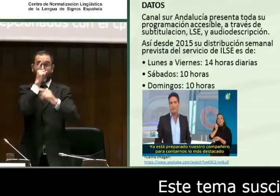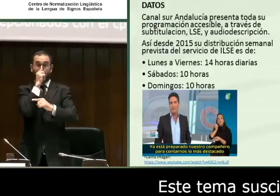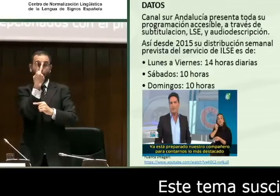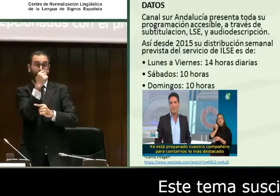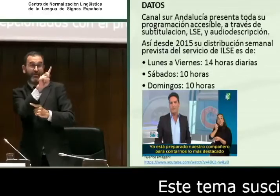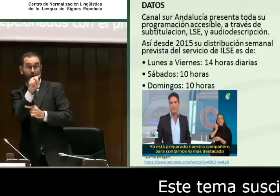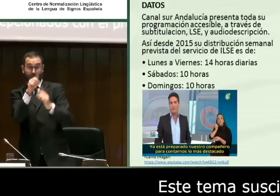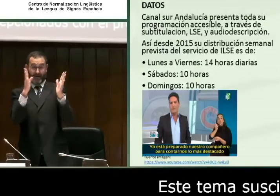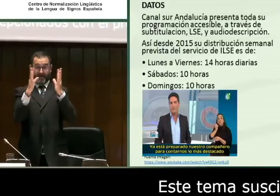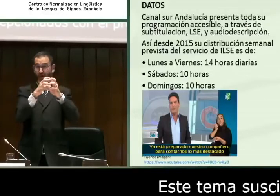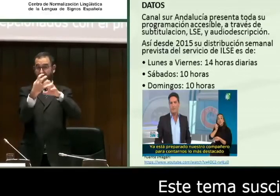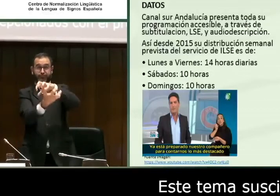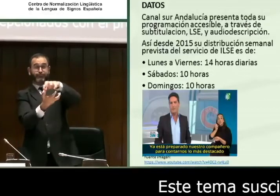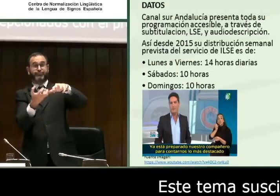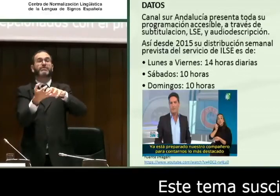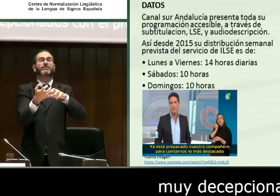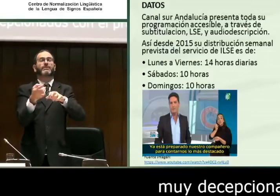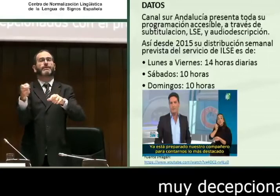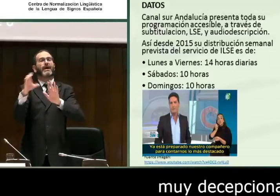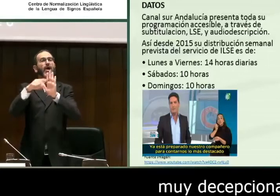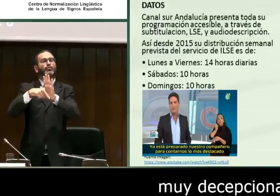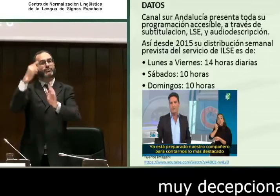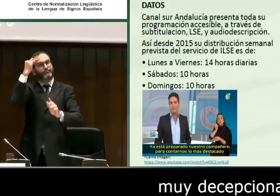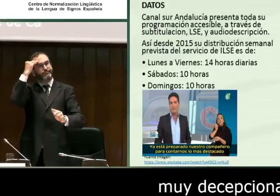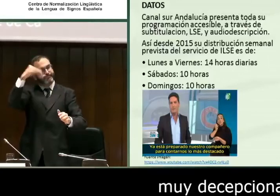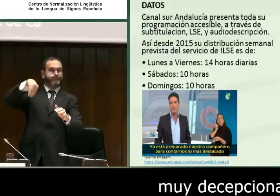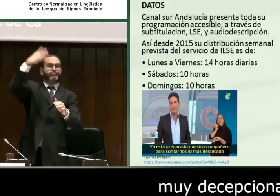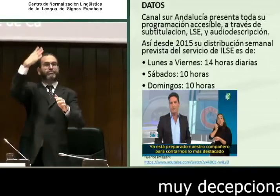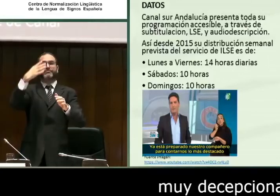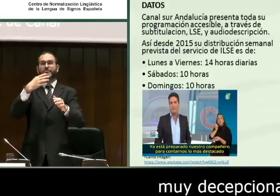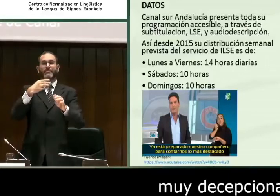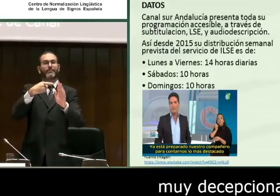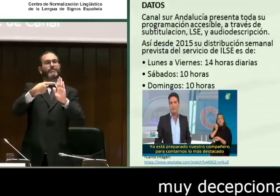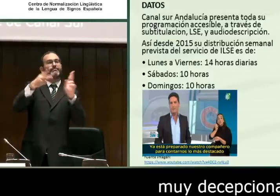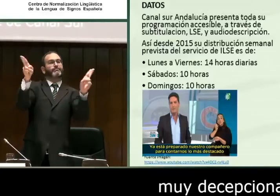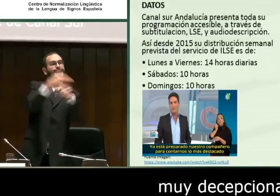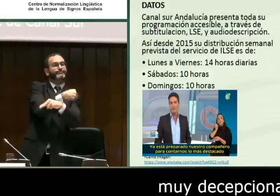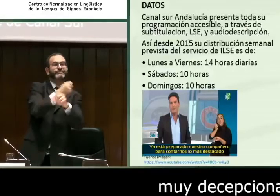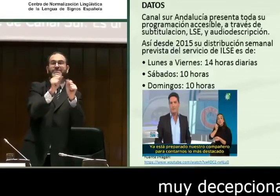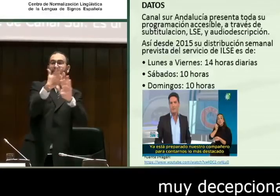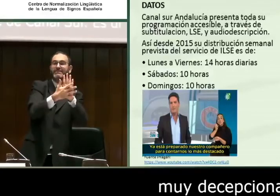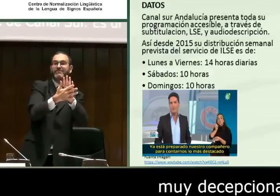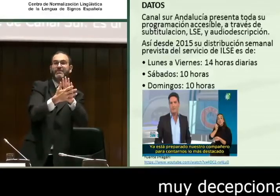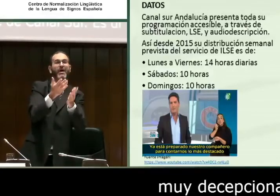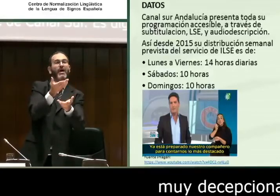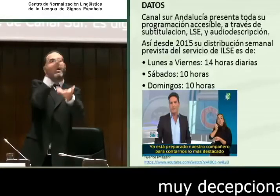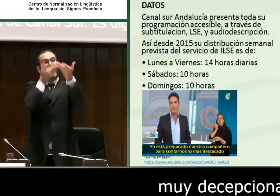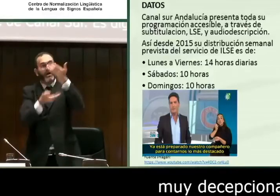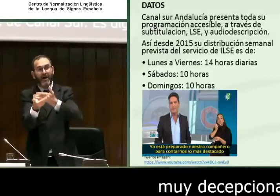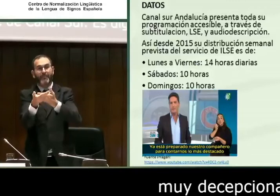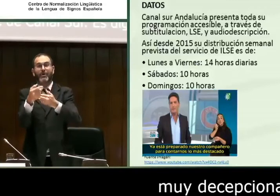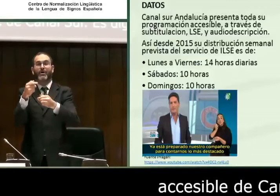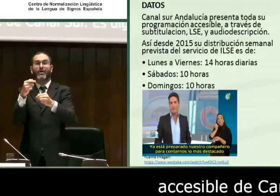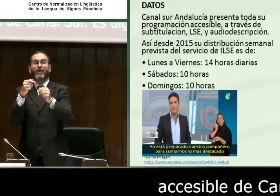traducido en este proyecto. Pero ya en el año 2012 empezamos